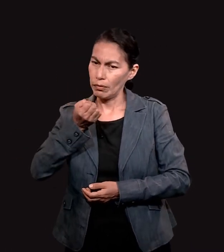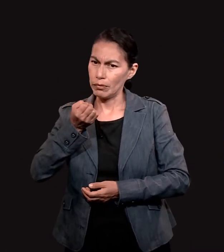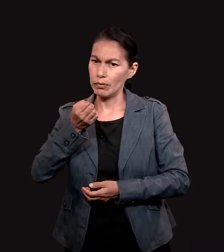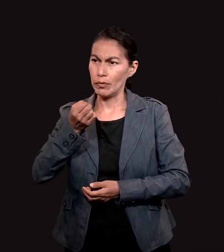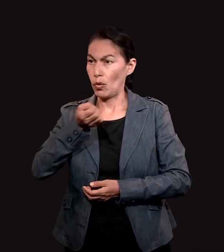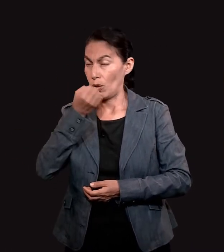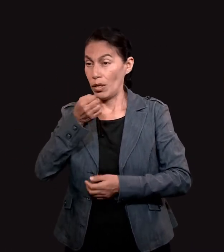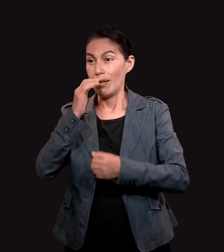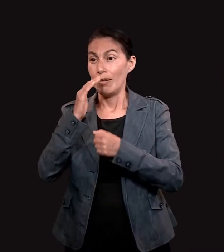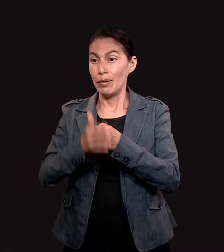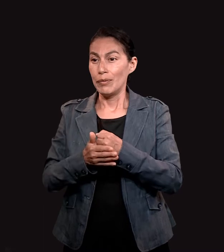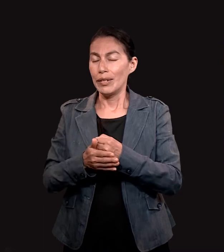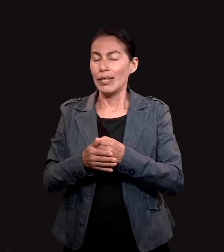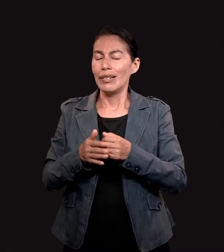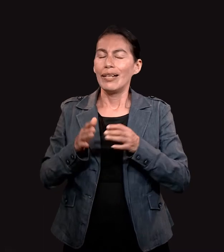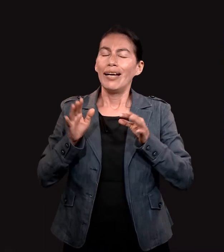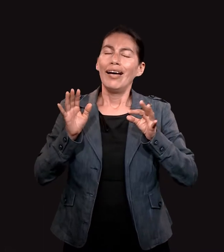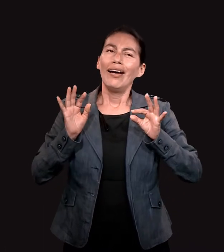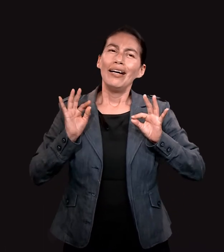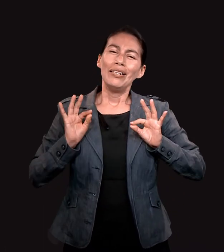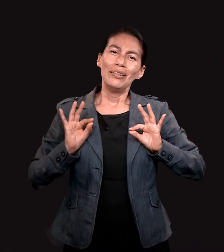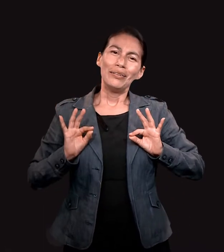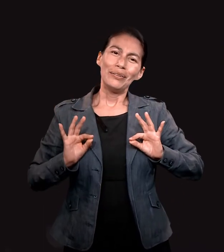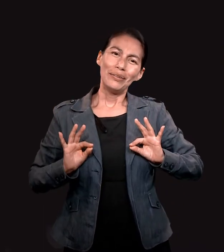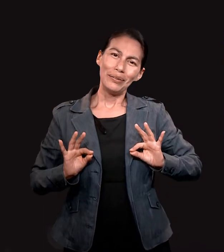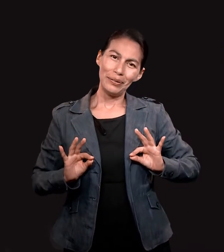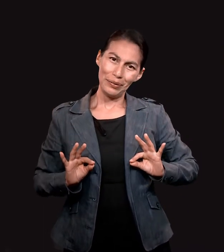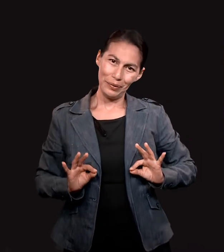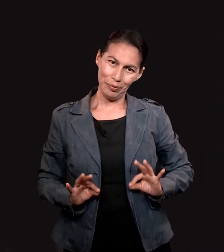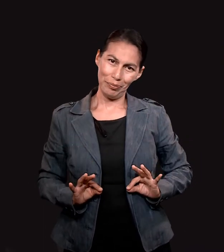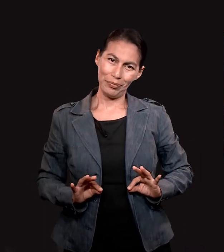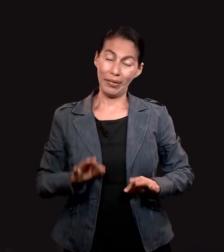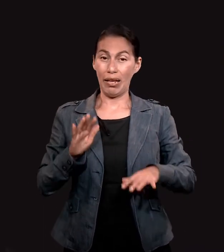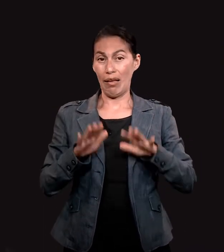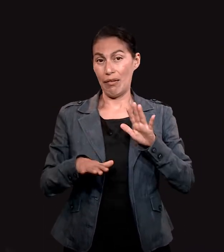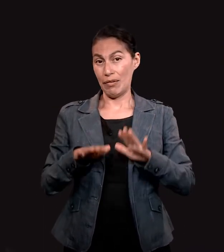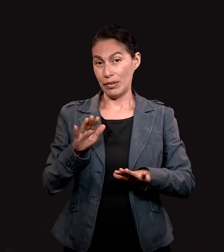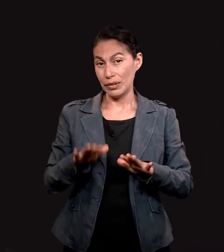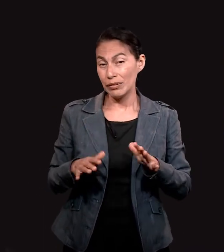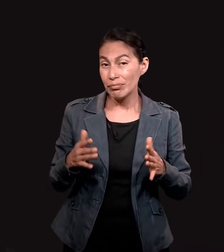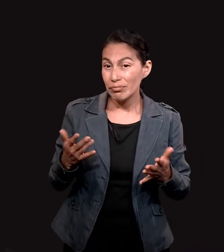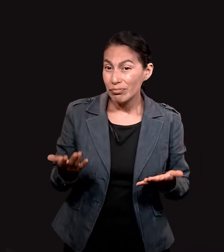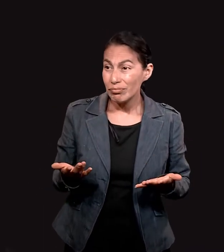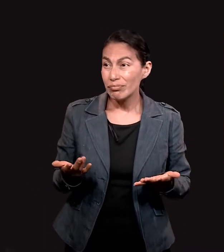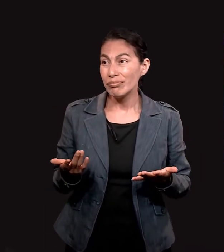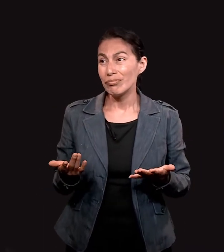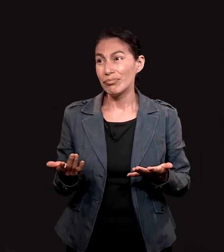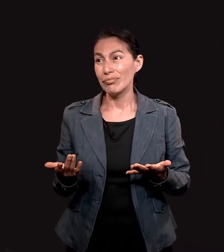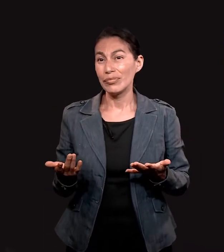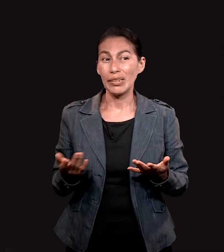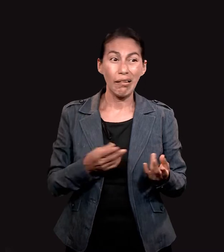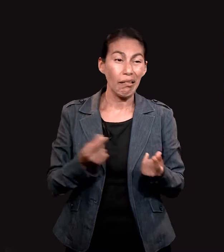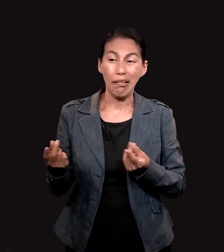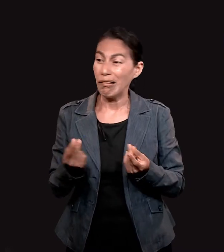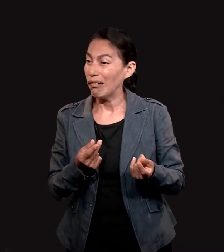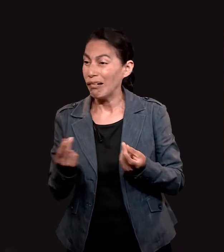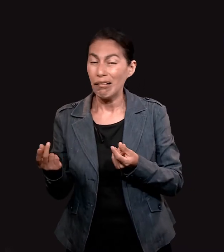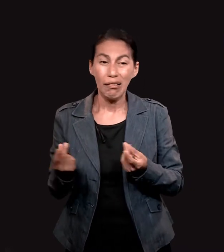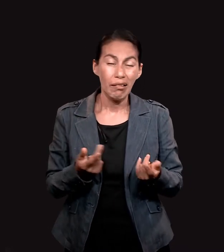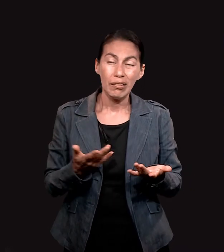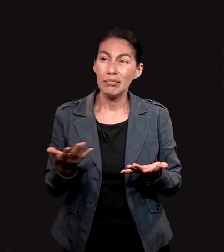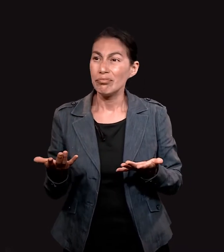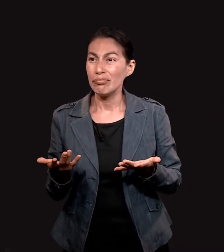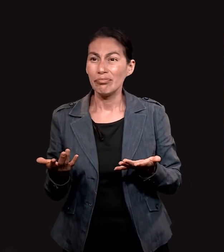necesitamos pararnos y vamos a orar. Y ya terminas de orar y se siente diferente. Absolutamente. Aunque a veces uno,